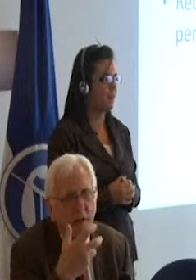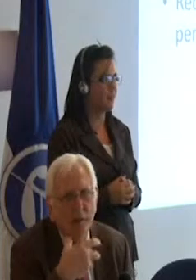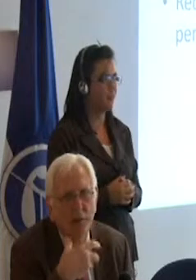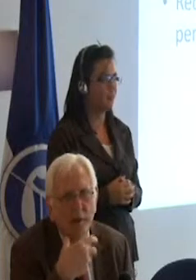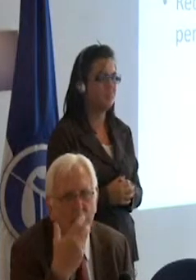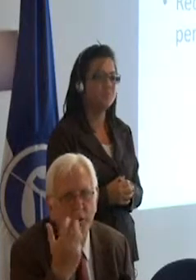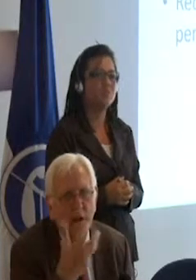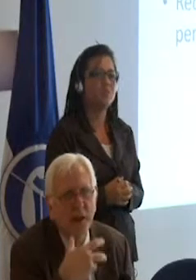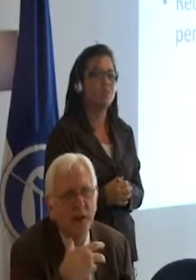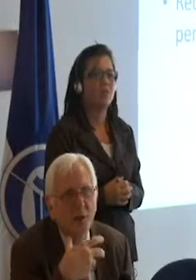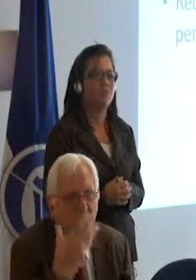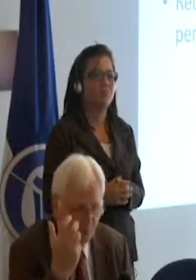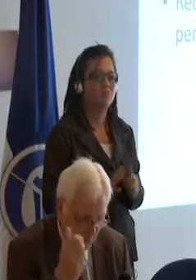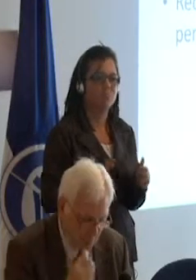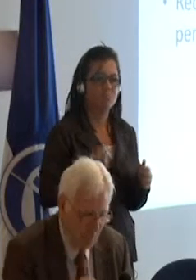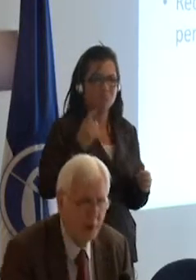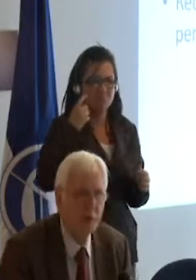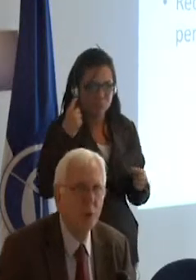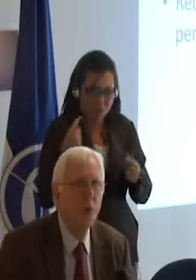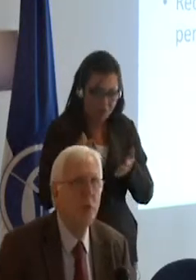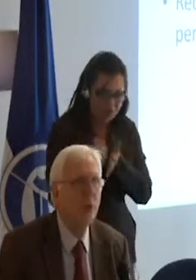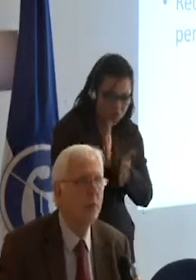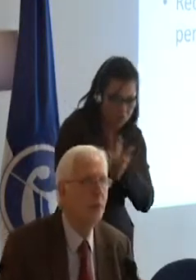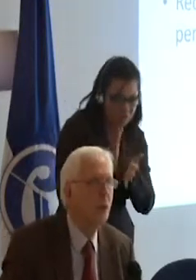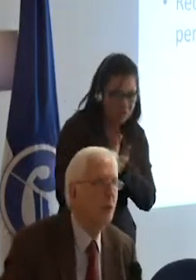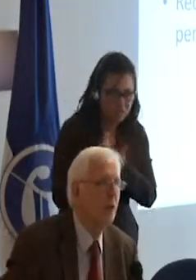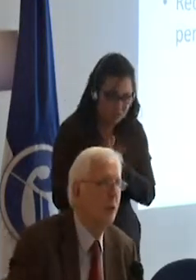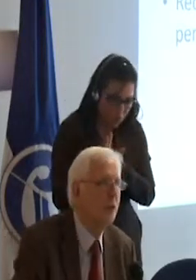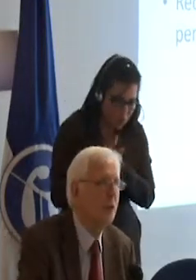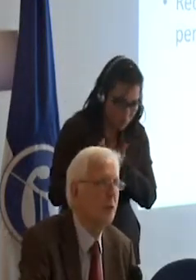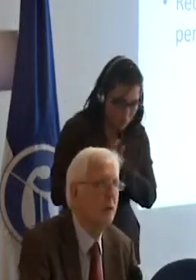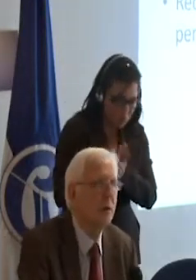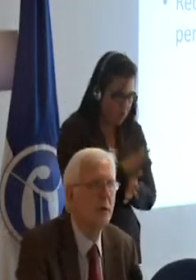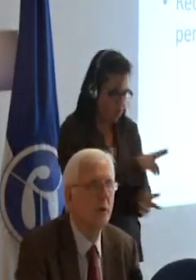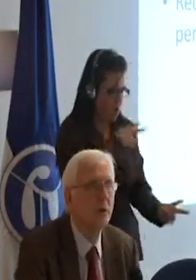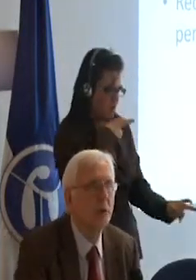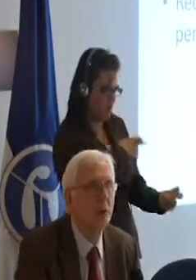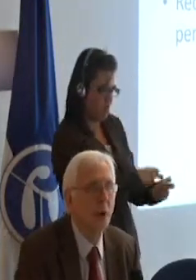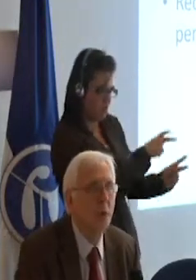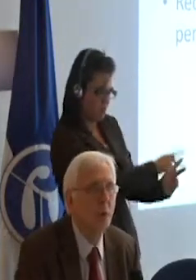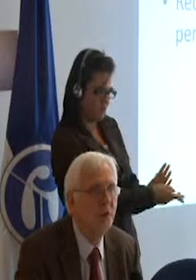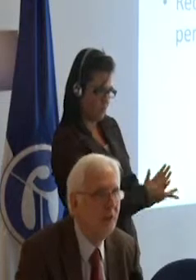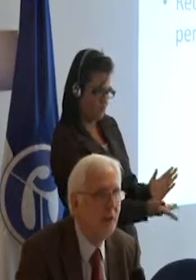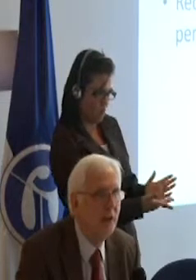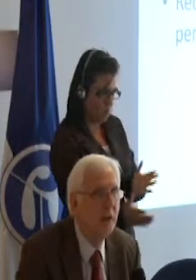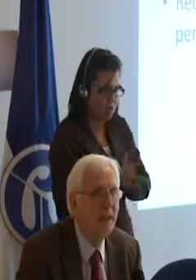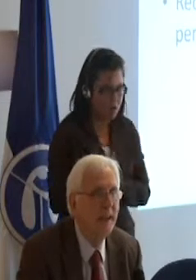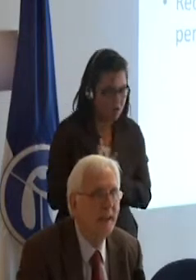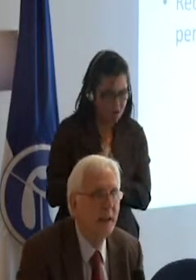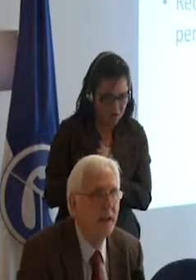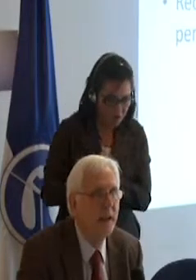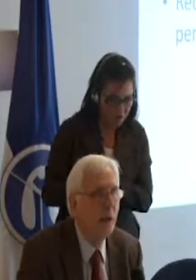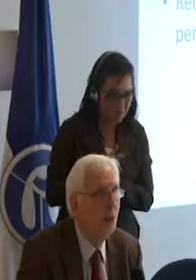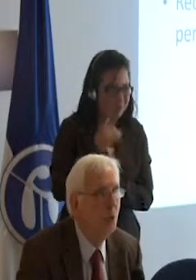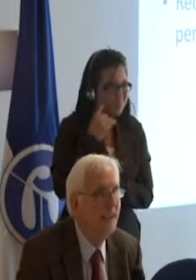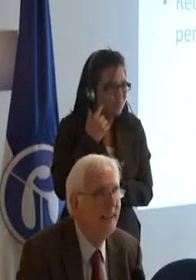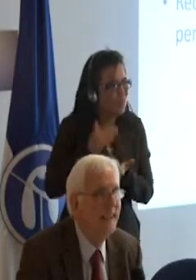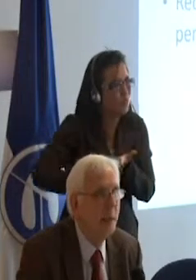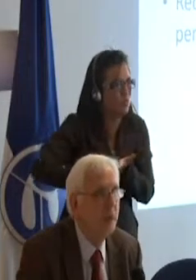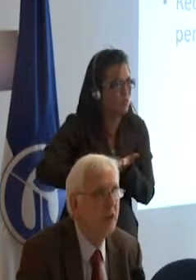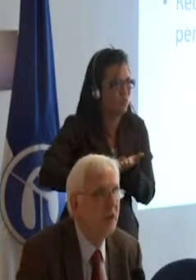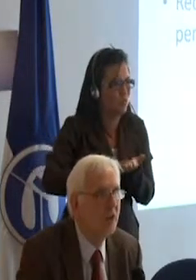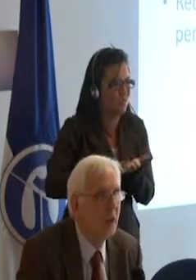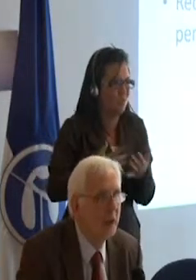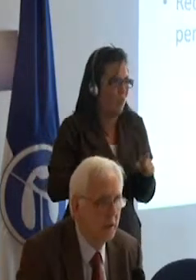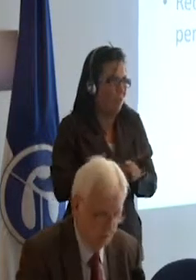Se informaron sobre las dificultades de los estudiantes y trataron de buscar soluciones